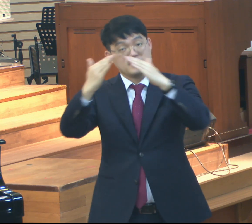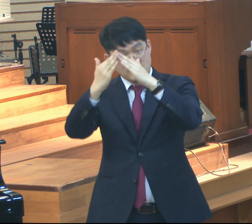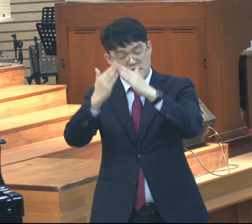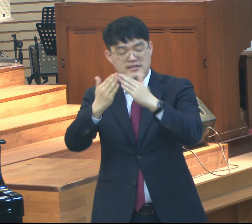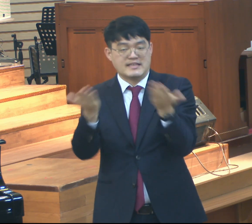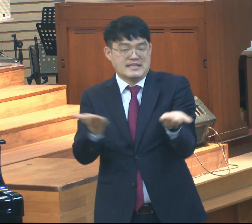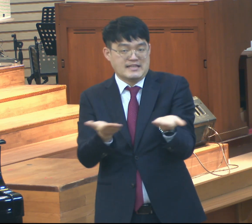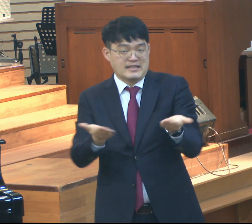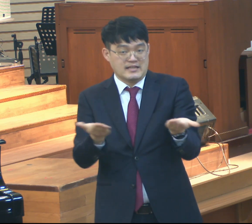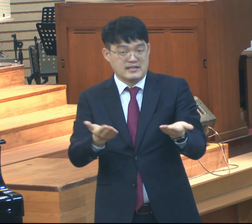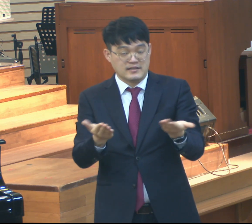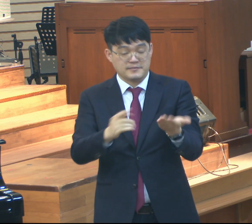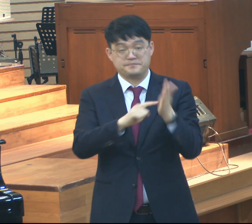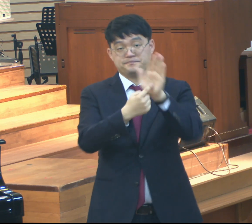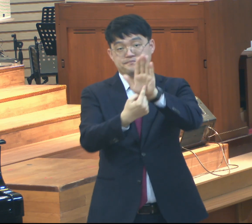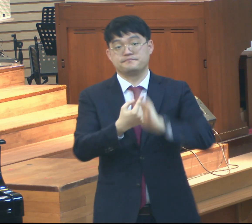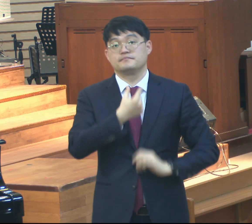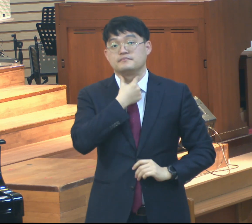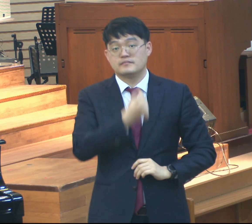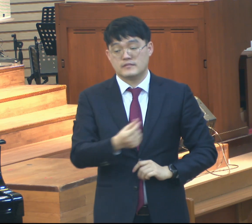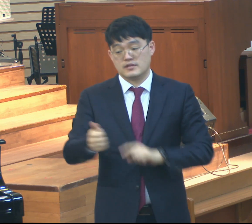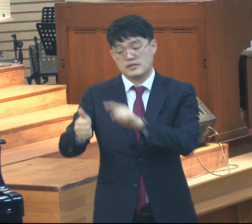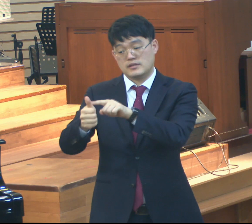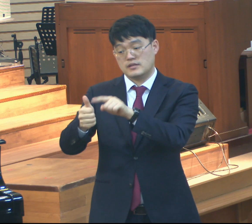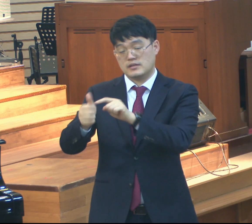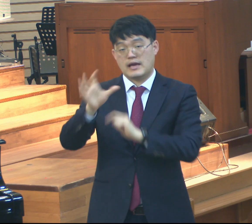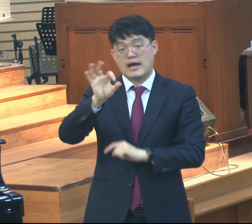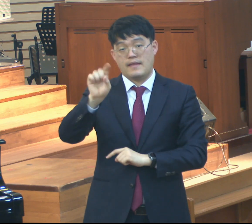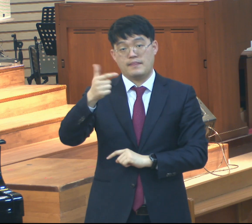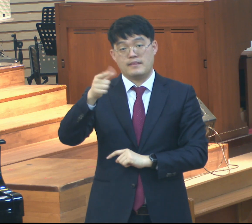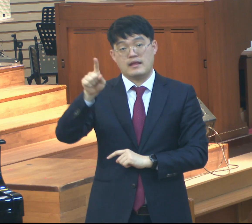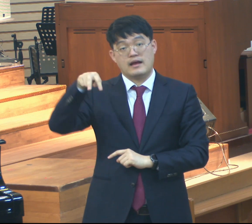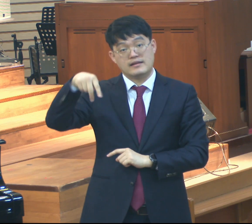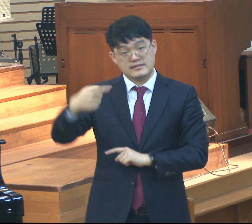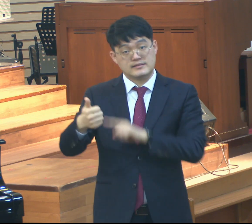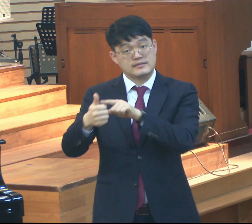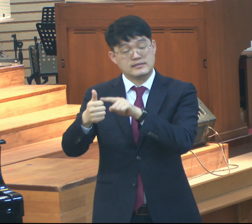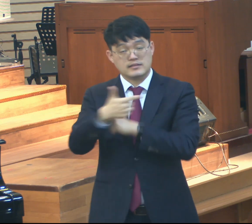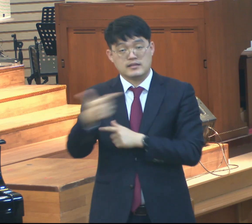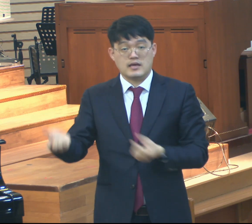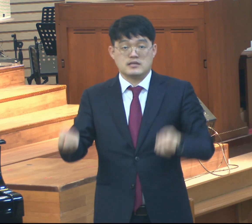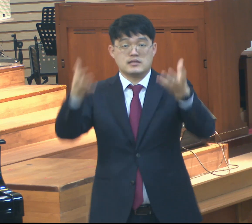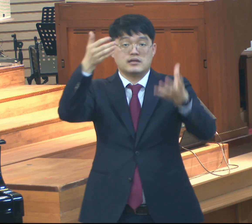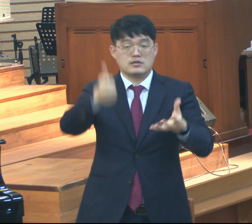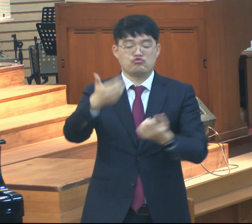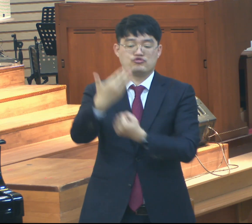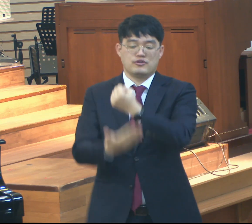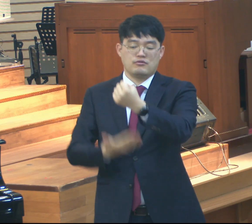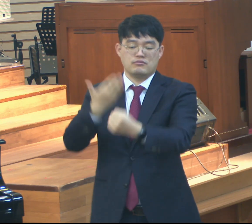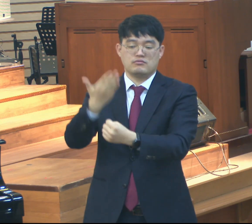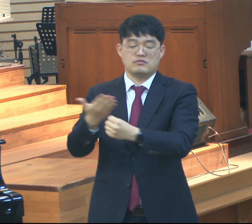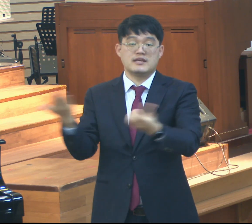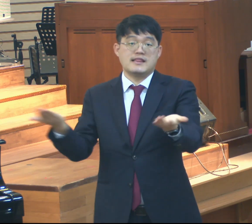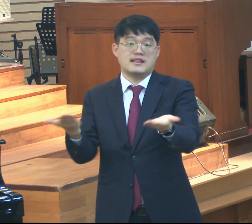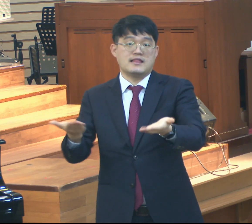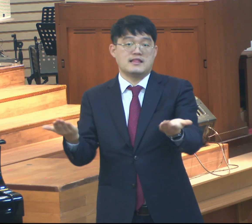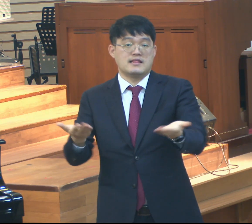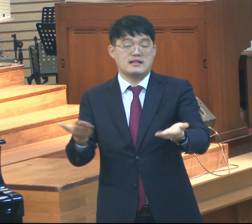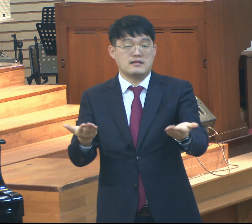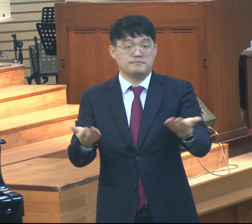안나스라는 인물은 대제사장으로 9년 정도 일을 했던 사람입니다. 빌라도 총독 바로